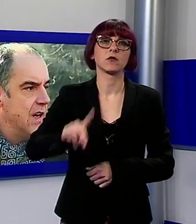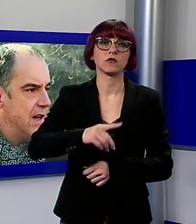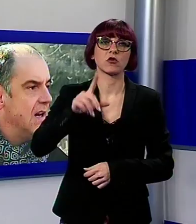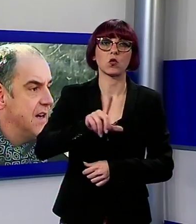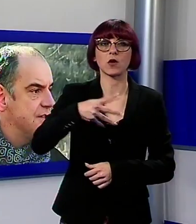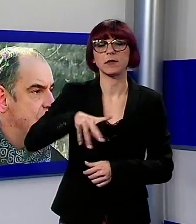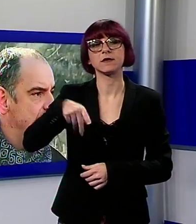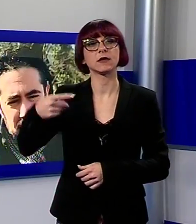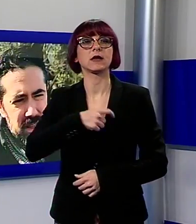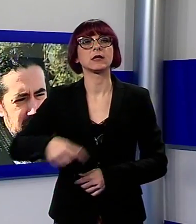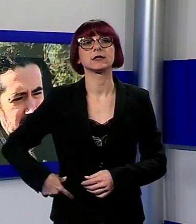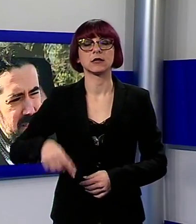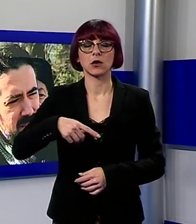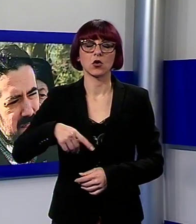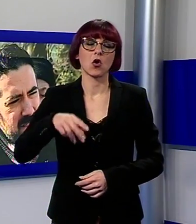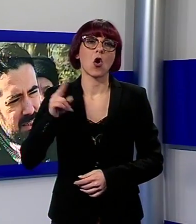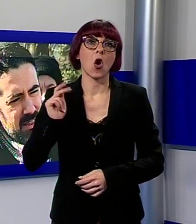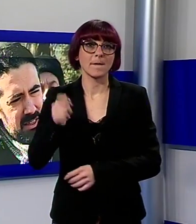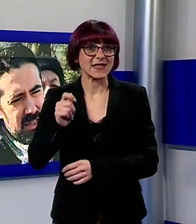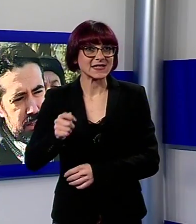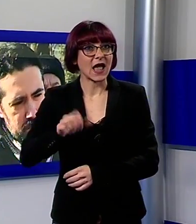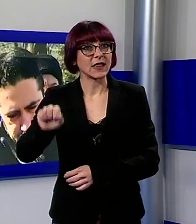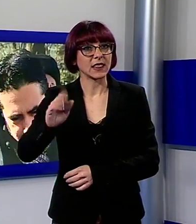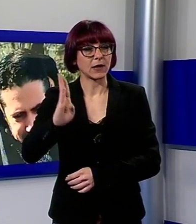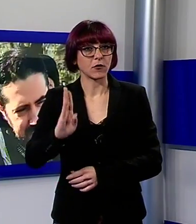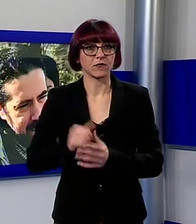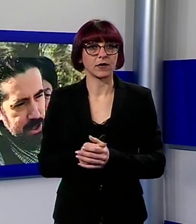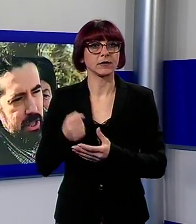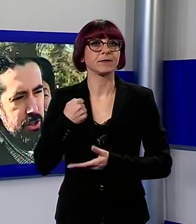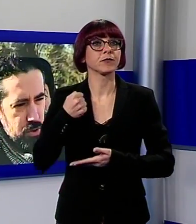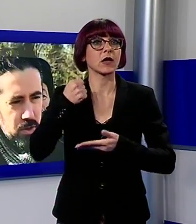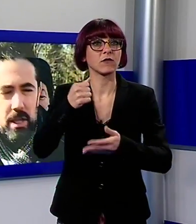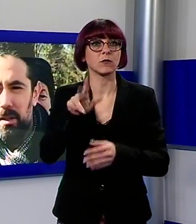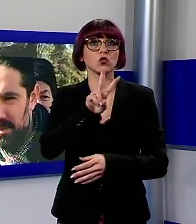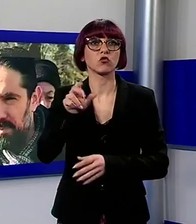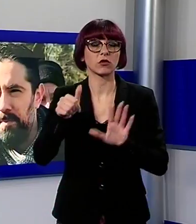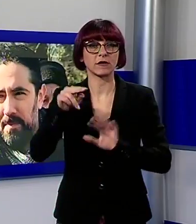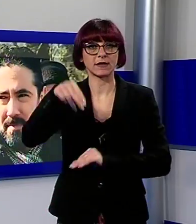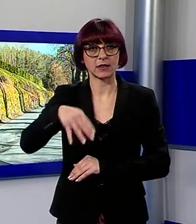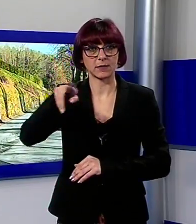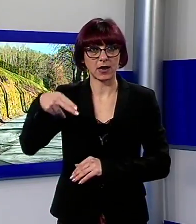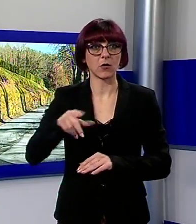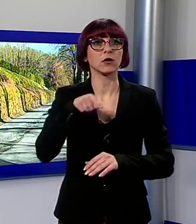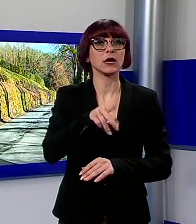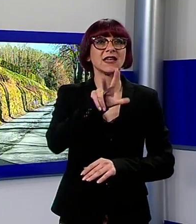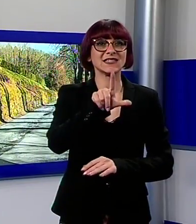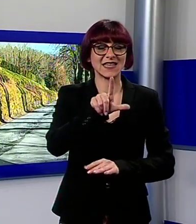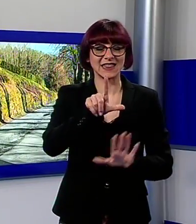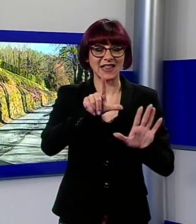Andrea Bonfanti. L'investimento complessivo è di 260.000 euro, di cui 75.000 euro di contributo regionale